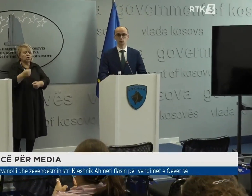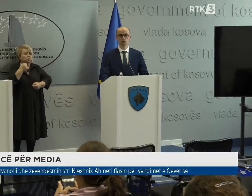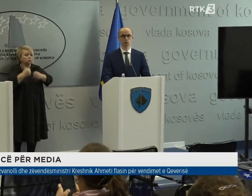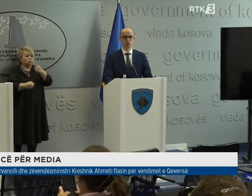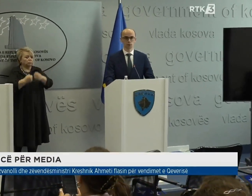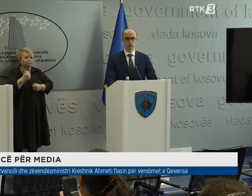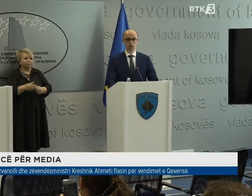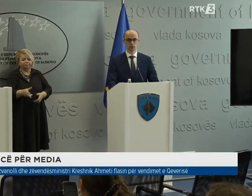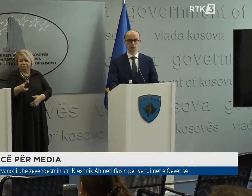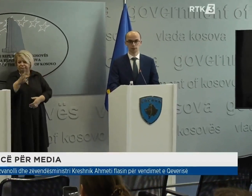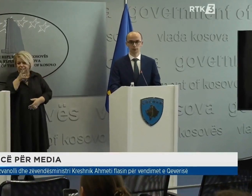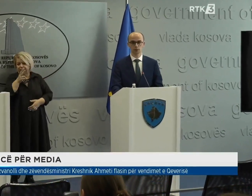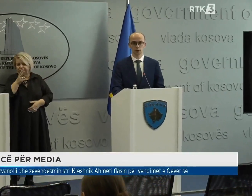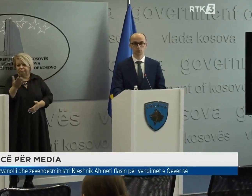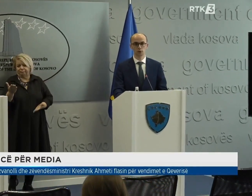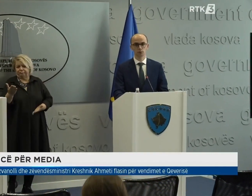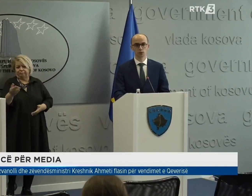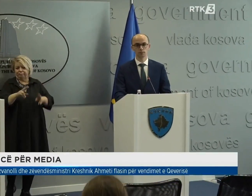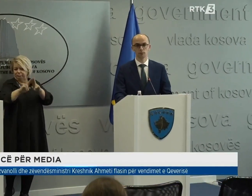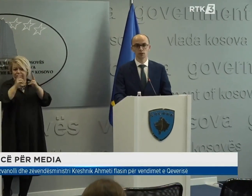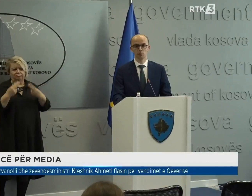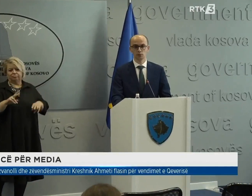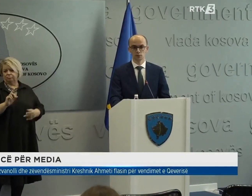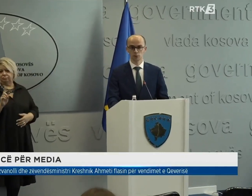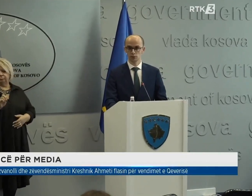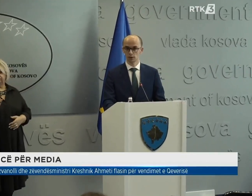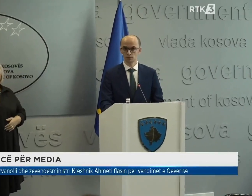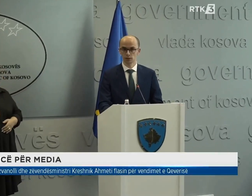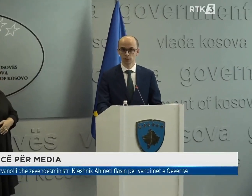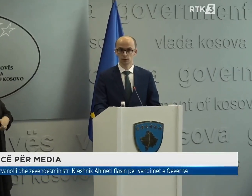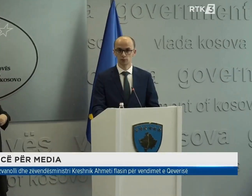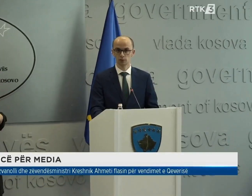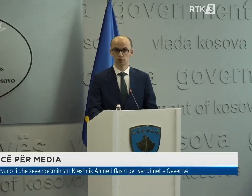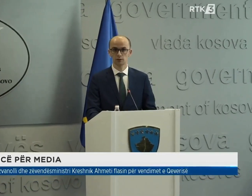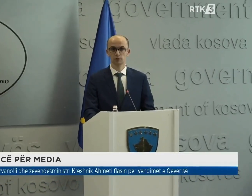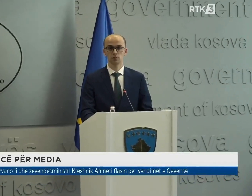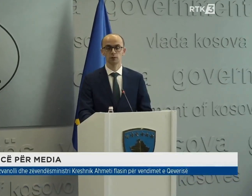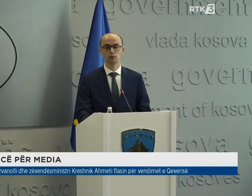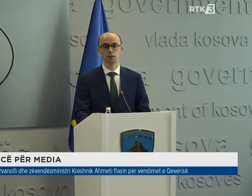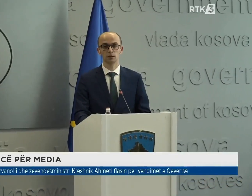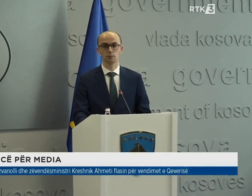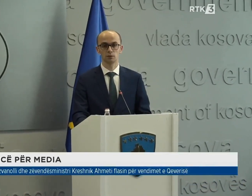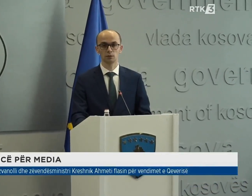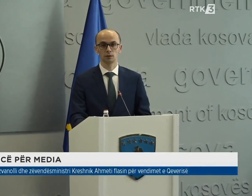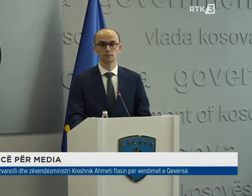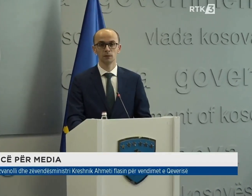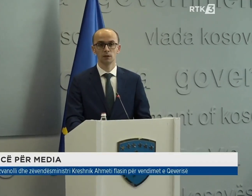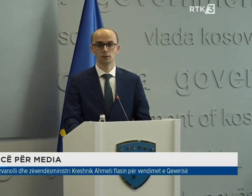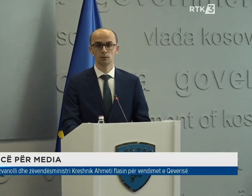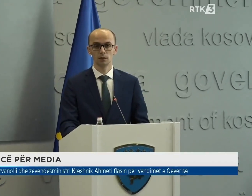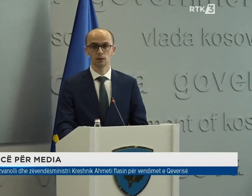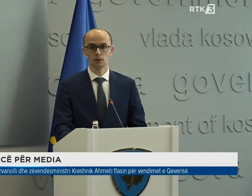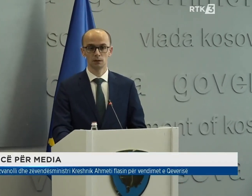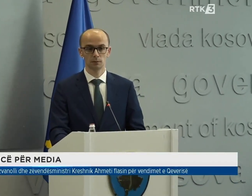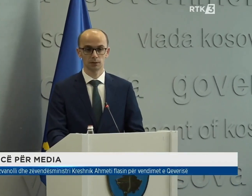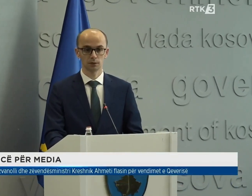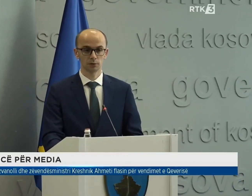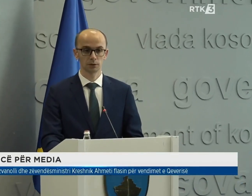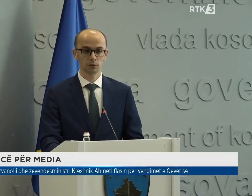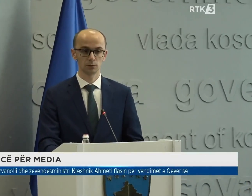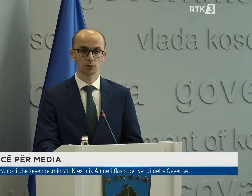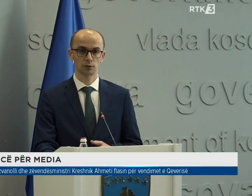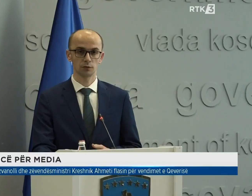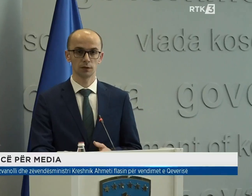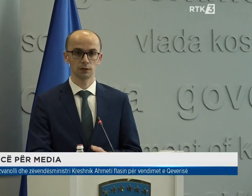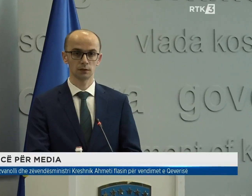kriminal nuk mund të kërkojmë nga partnerët tanë ndërkombëtar, por sigurisht që e kemi ngritur si shqetësim në takimet tona me partnerët